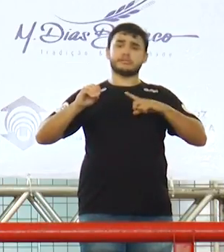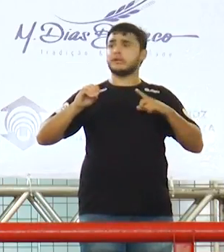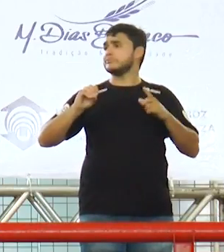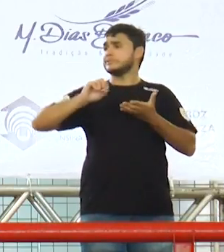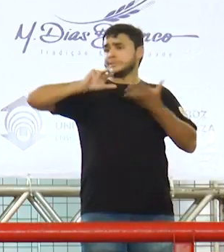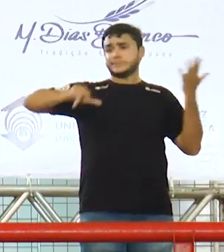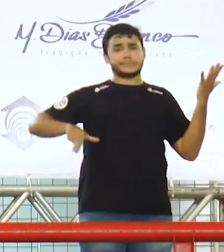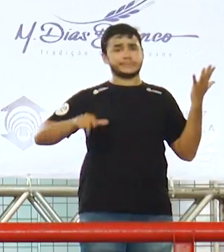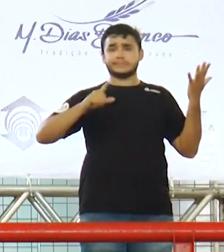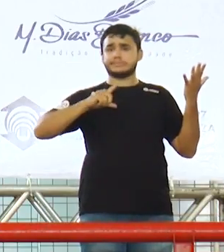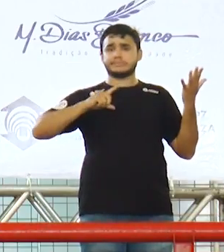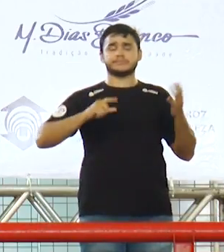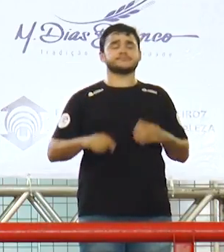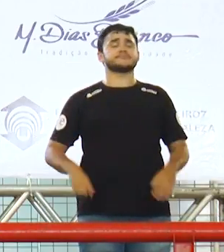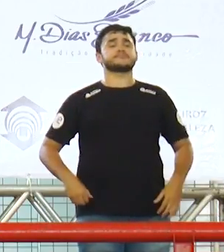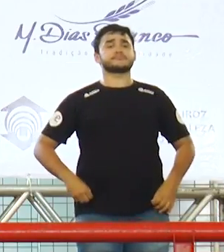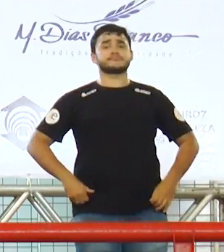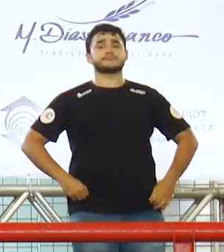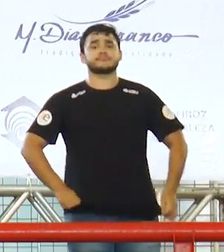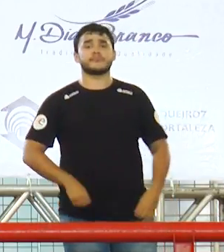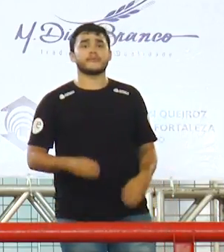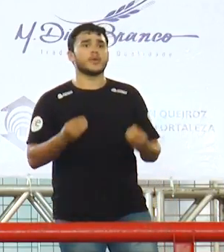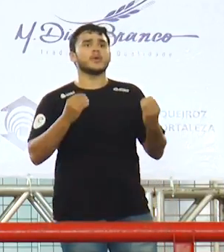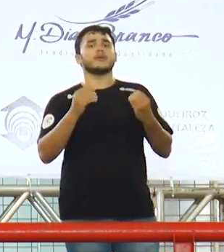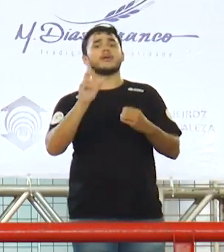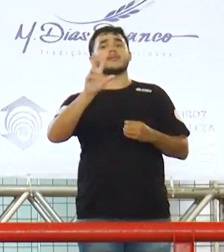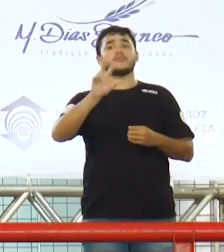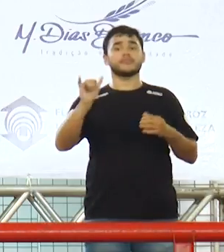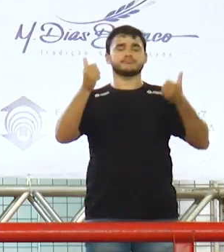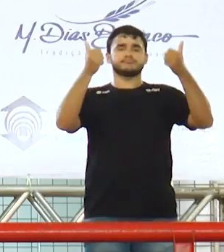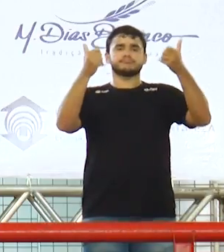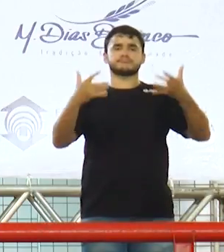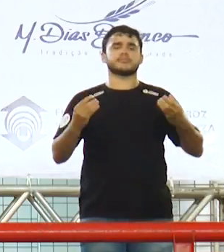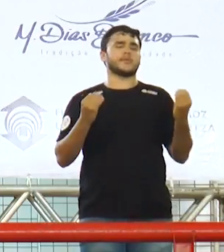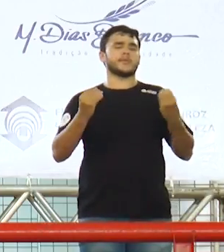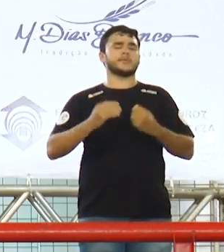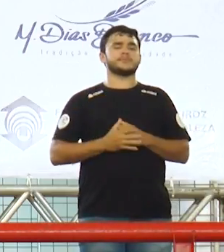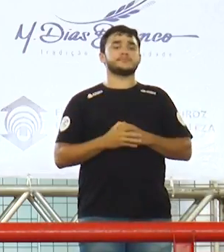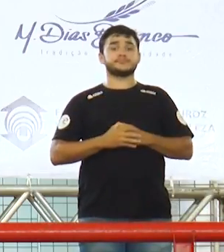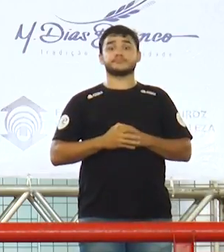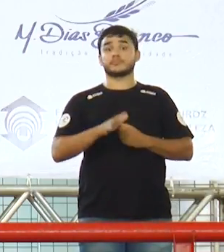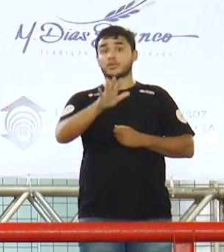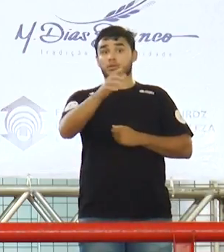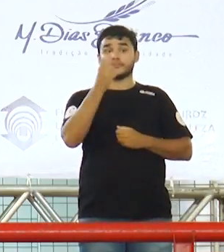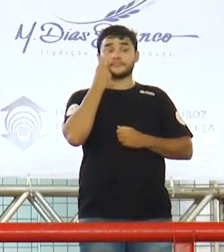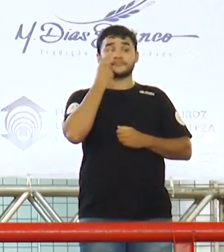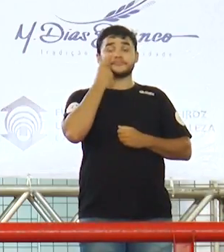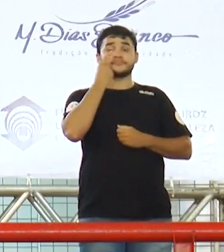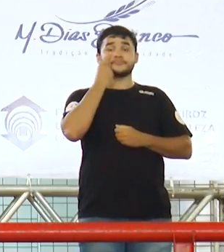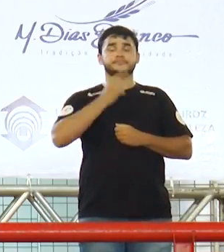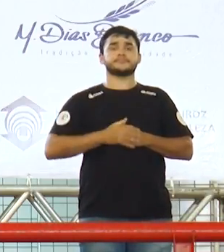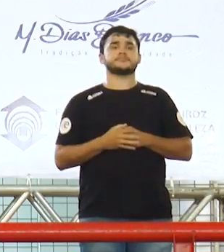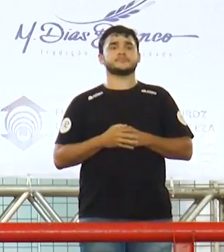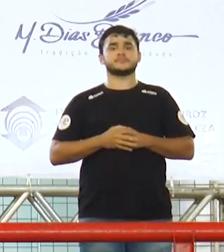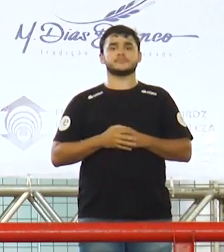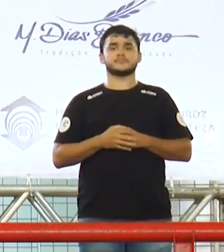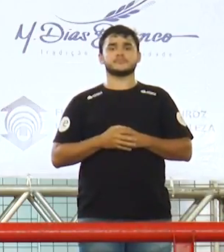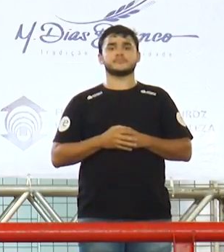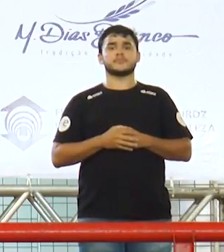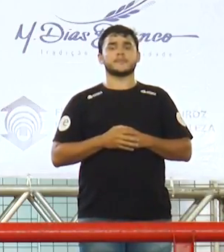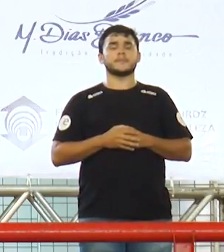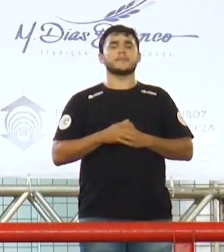fatores. Vamos aqui explorar alguns desses fatores de variação. Veja que você tem aí, uma